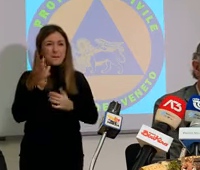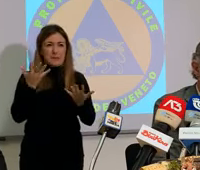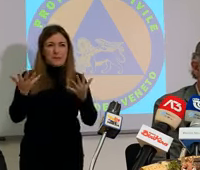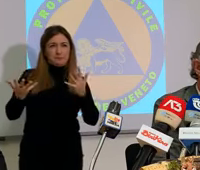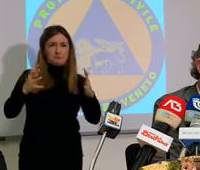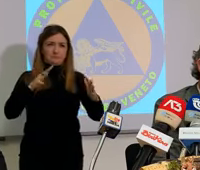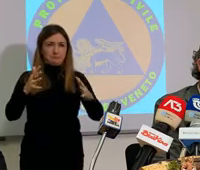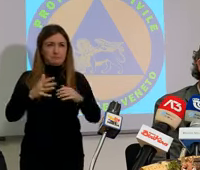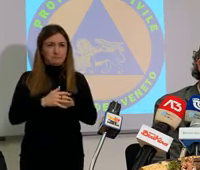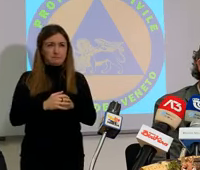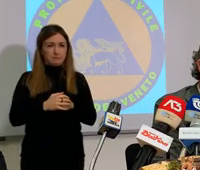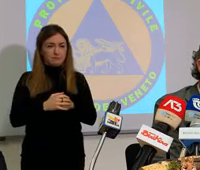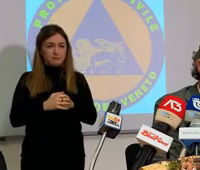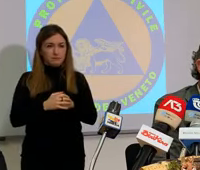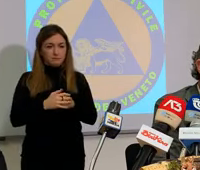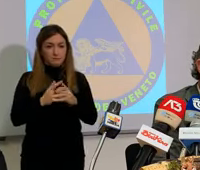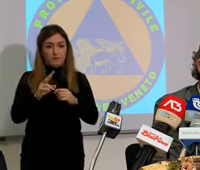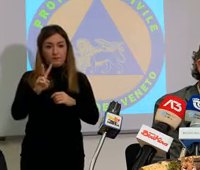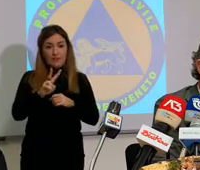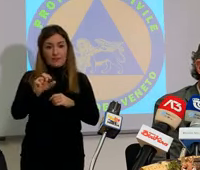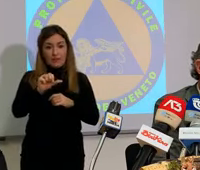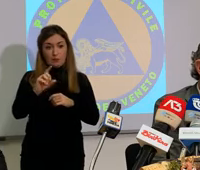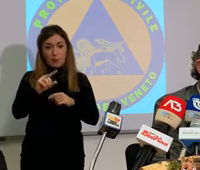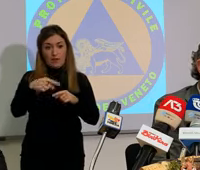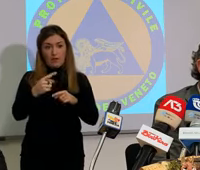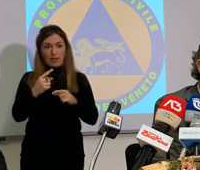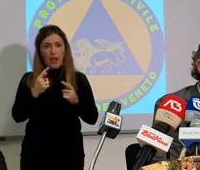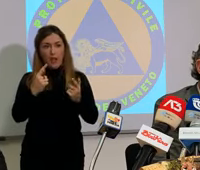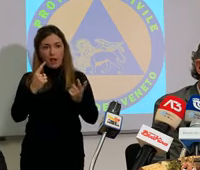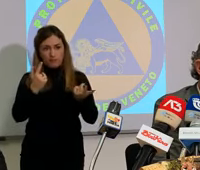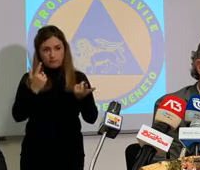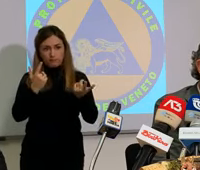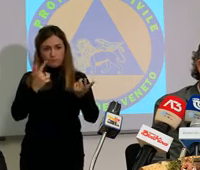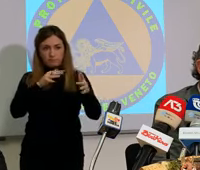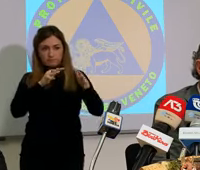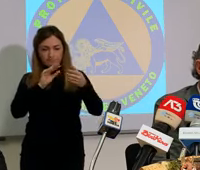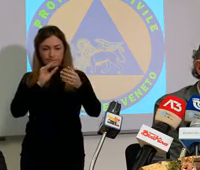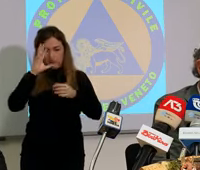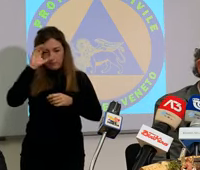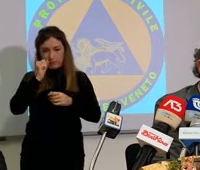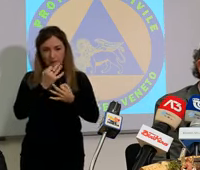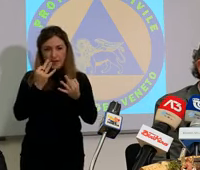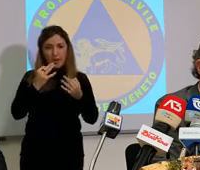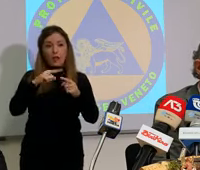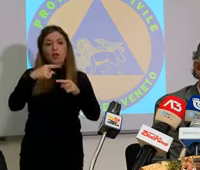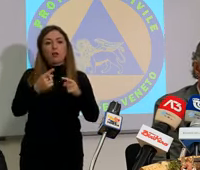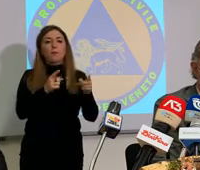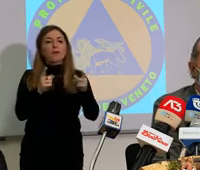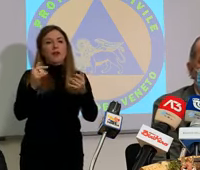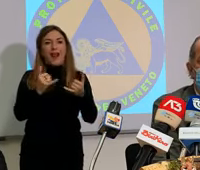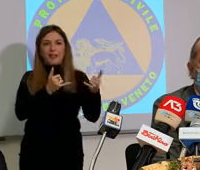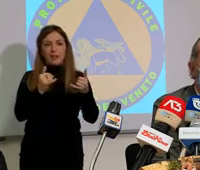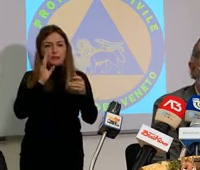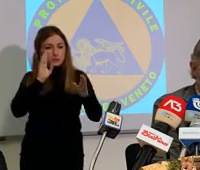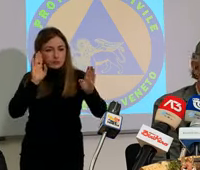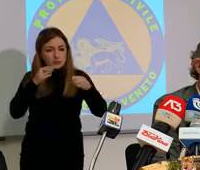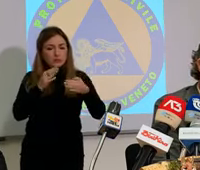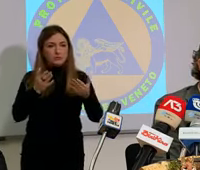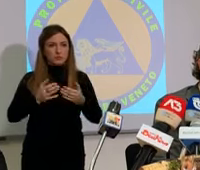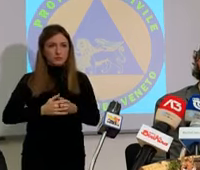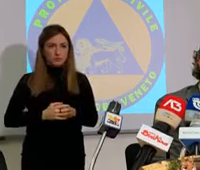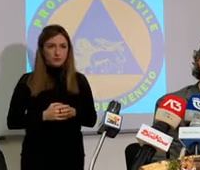sia una base di lavoro che quella del fine settimana per poi passare al periodo natalizio cerchiamo di capire in